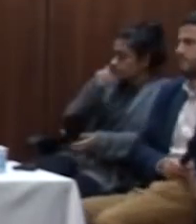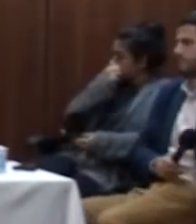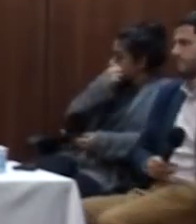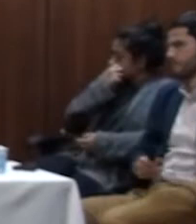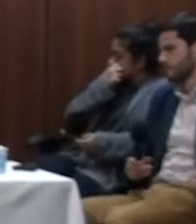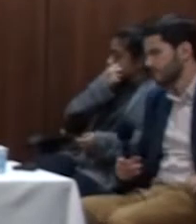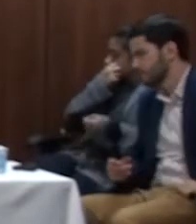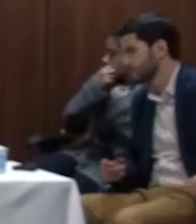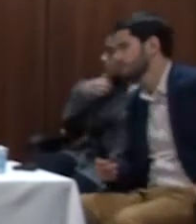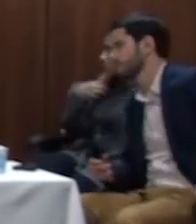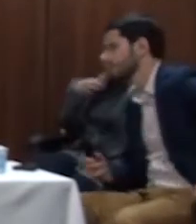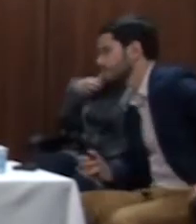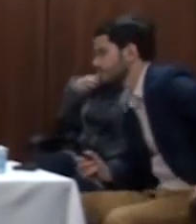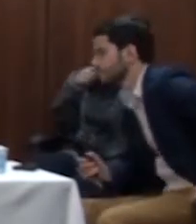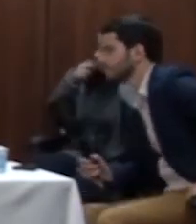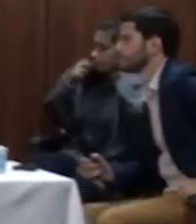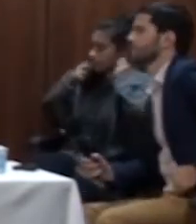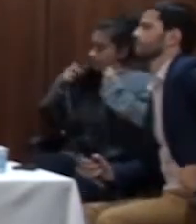coordenação auxiliar do Rodrigo.